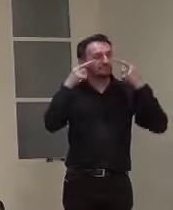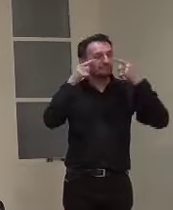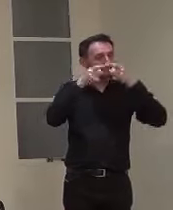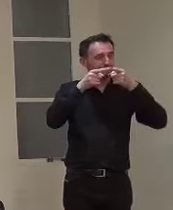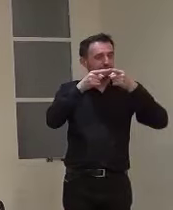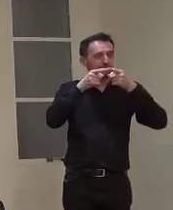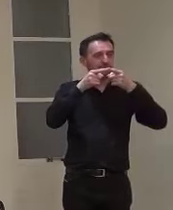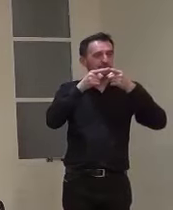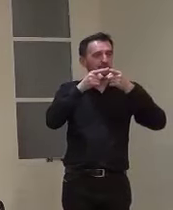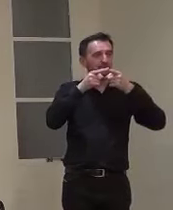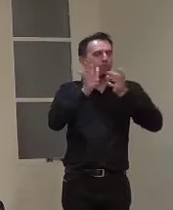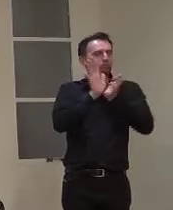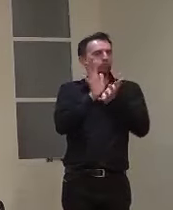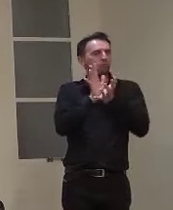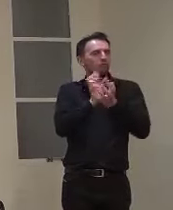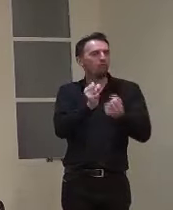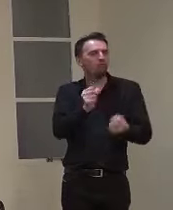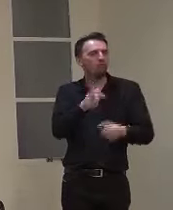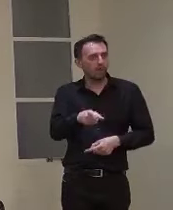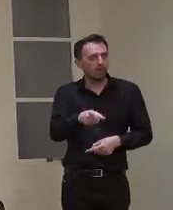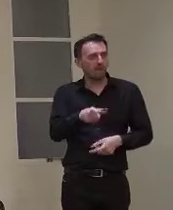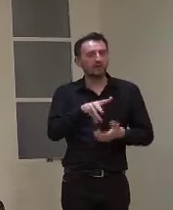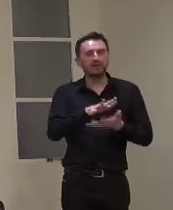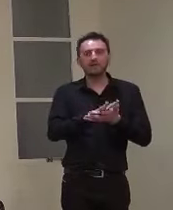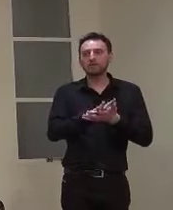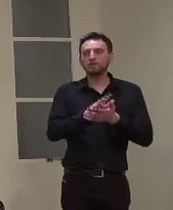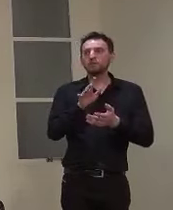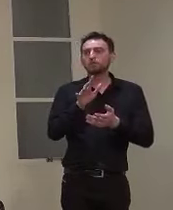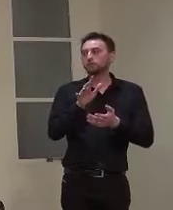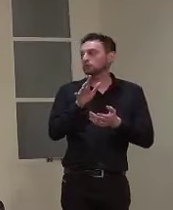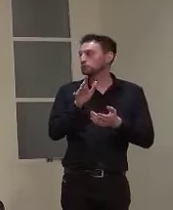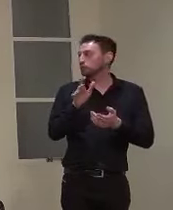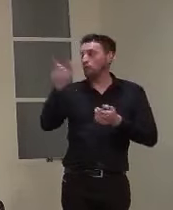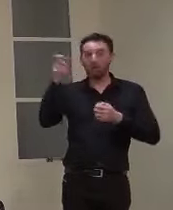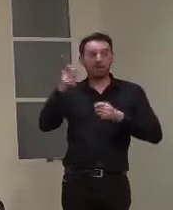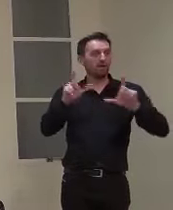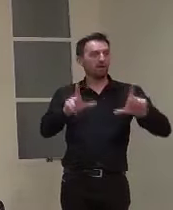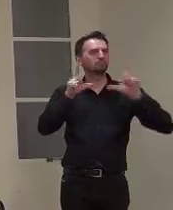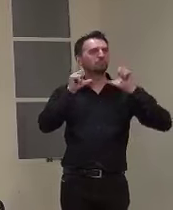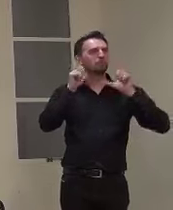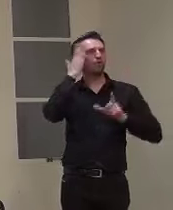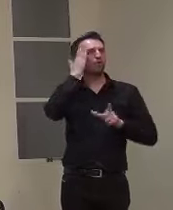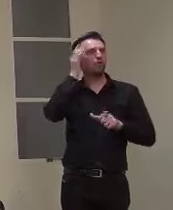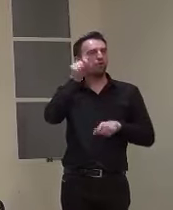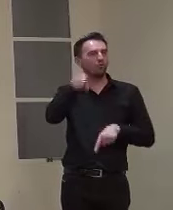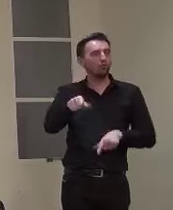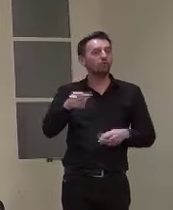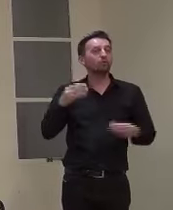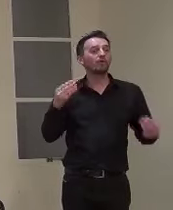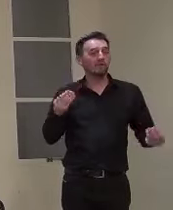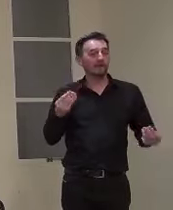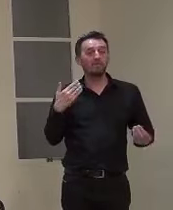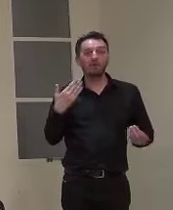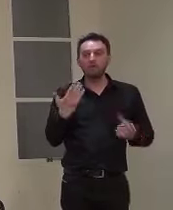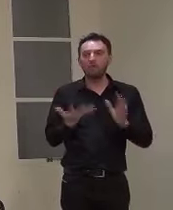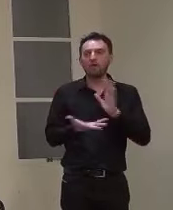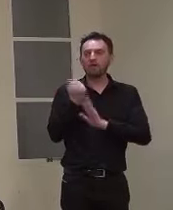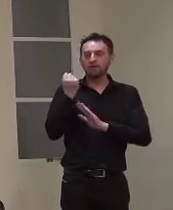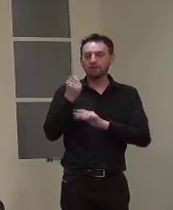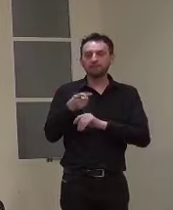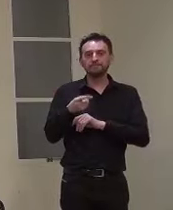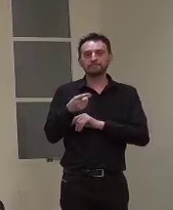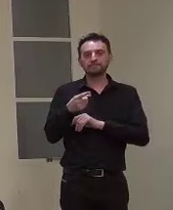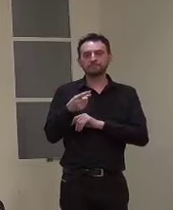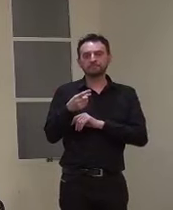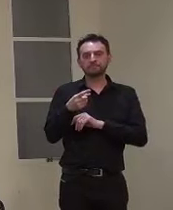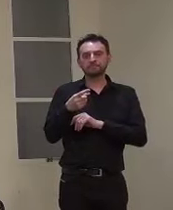muy potente respecto del papel que ocupa la cultura para poder descubrir lo que son